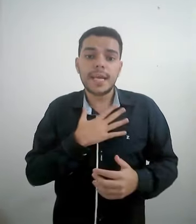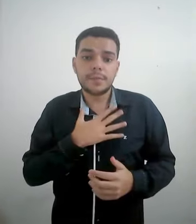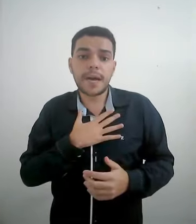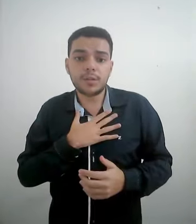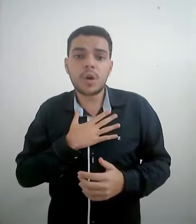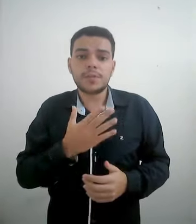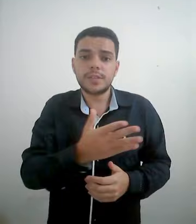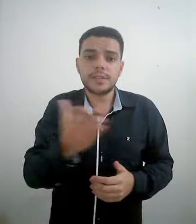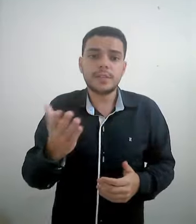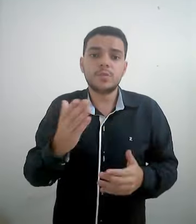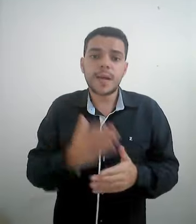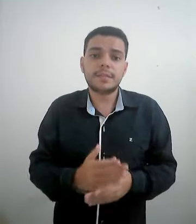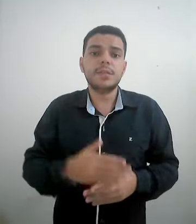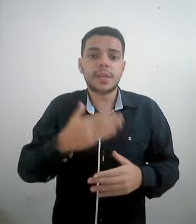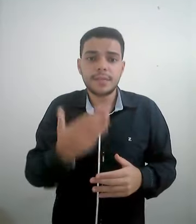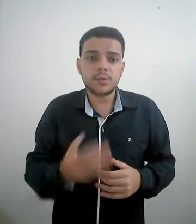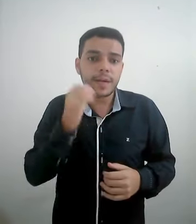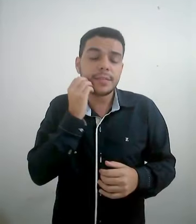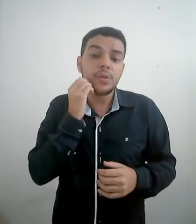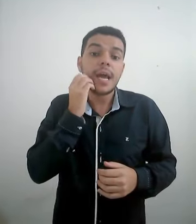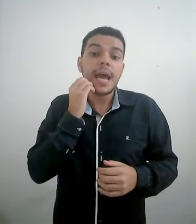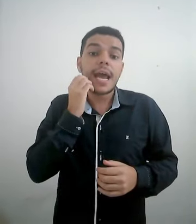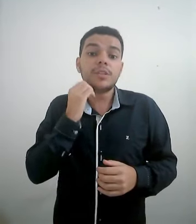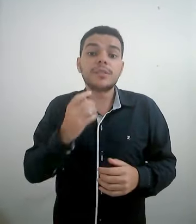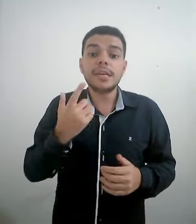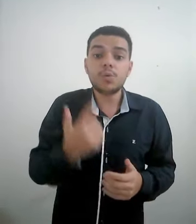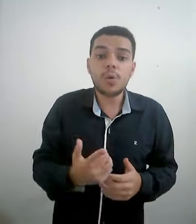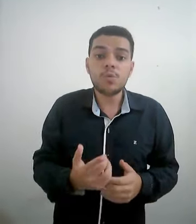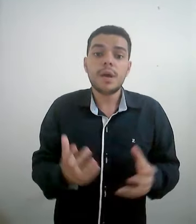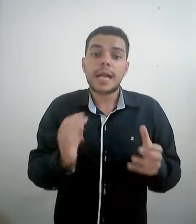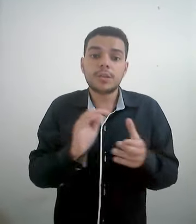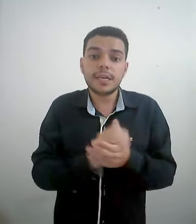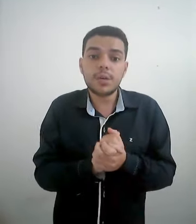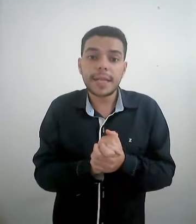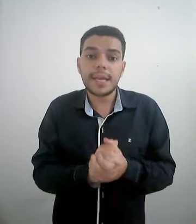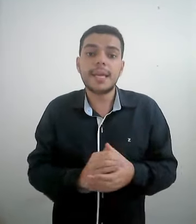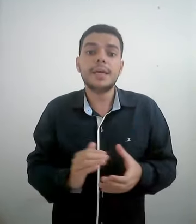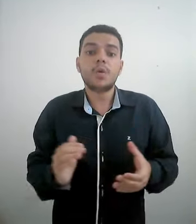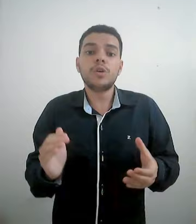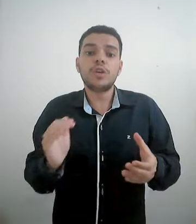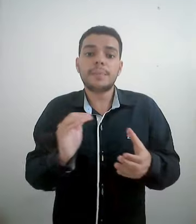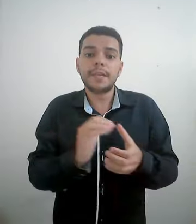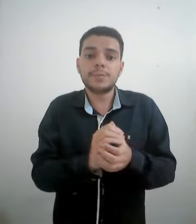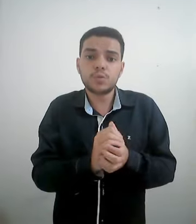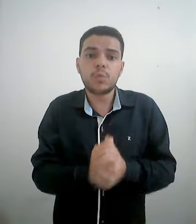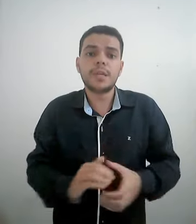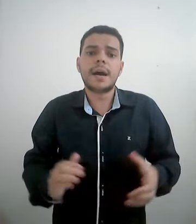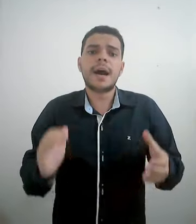português, para nós, vocês que estão no Brasil, nasceram no Brasil, é a nossa língua 1, a nossa língua materna, onde nós aprendemos a nos comunicar,